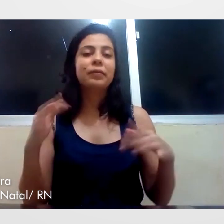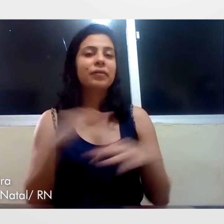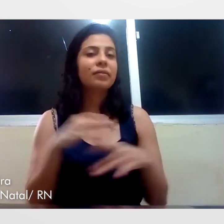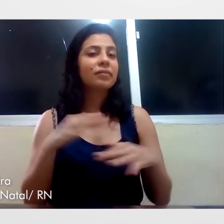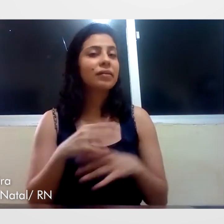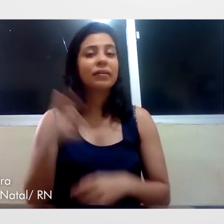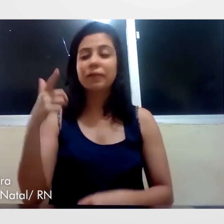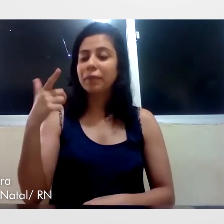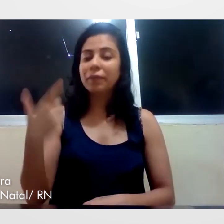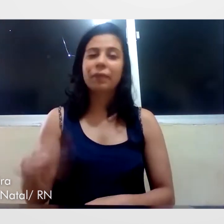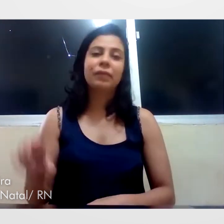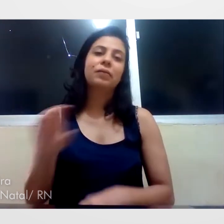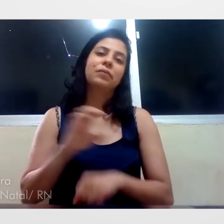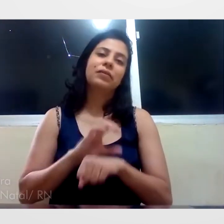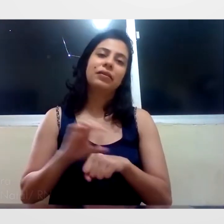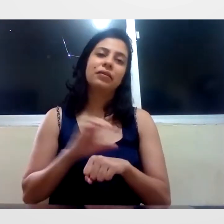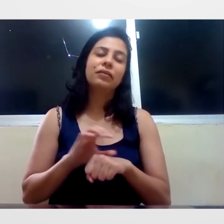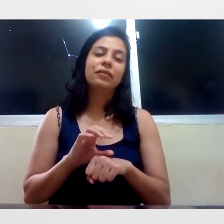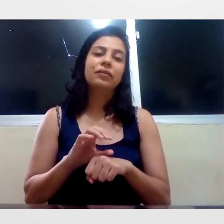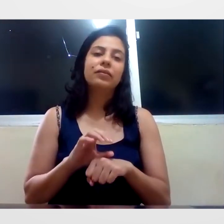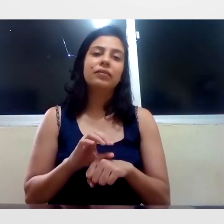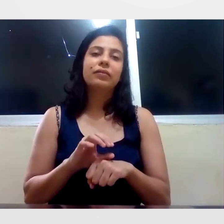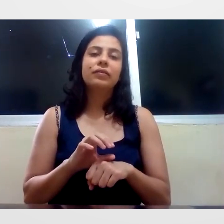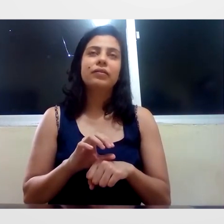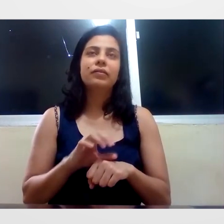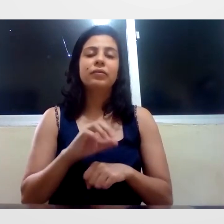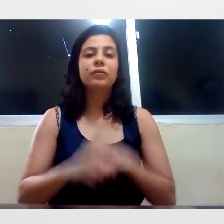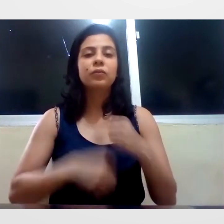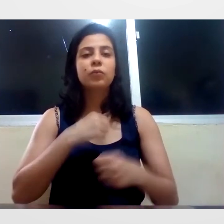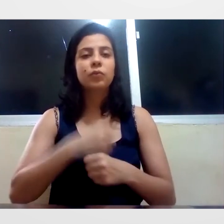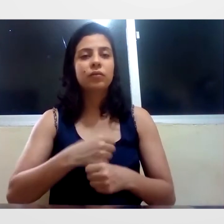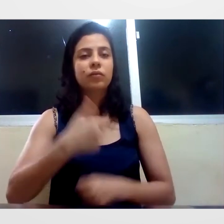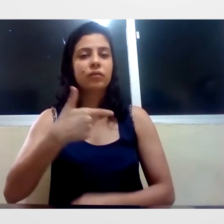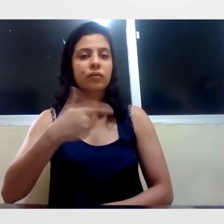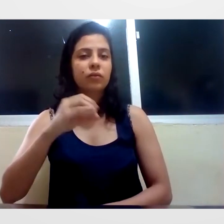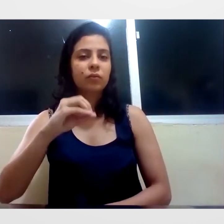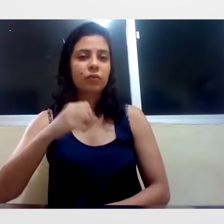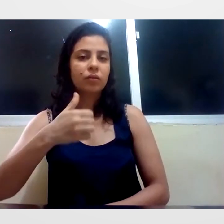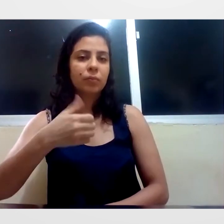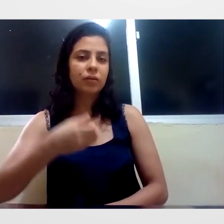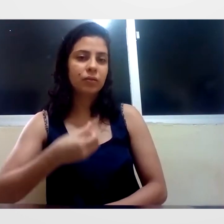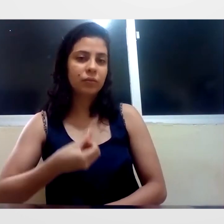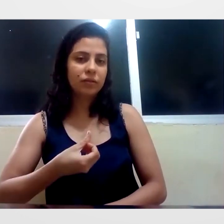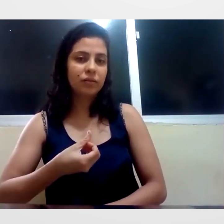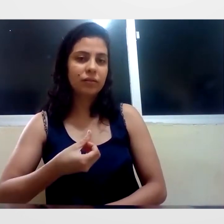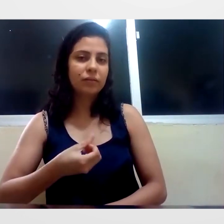Porém, na cidade em que eu residia anteriormente não tinha nenhum cursinho de Libras. Então, no ano de